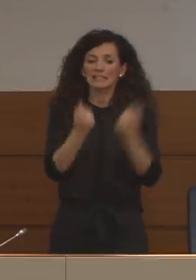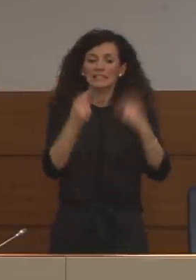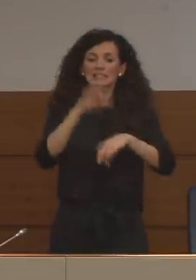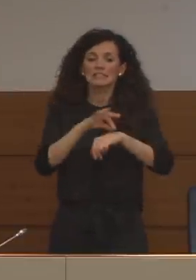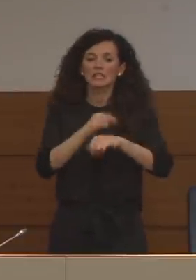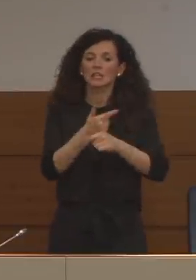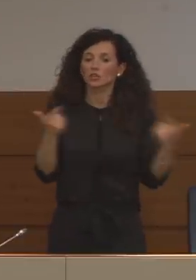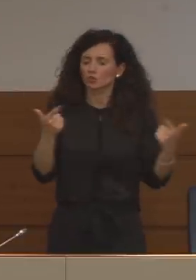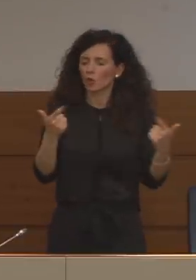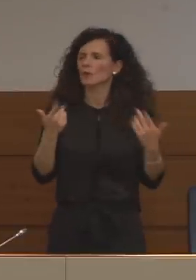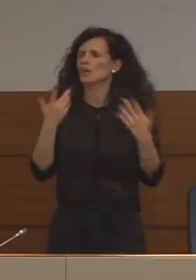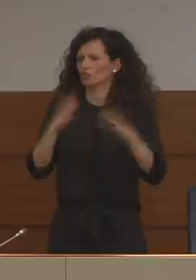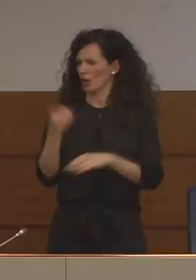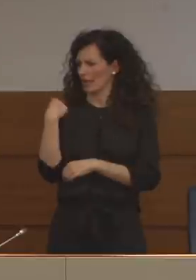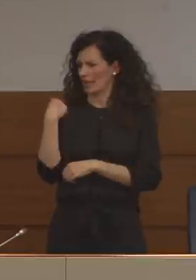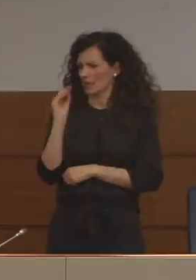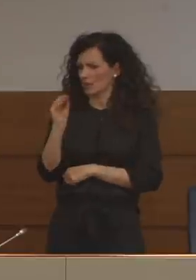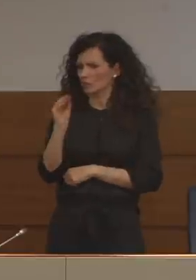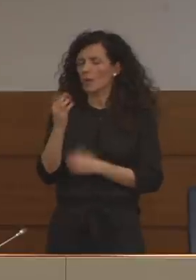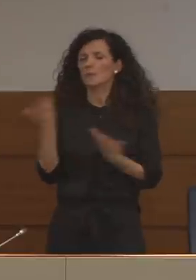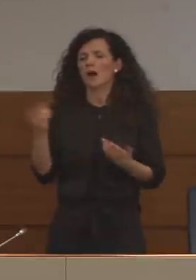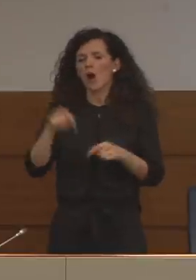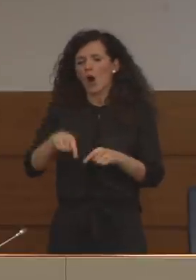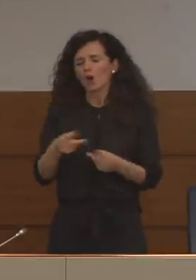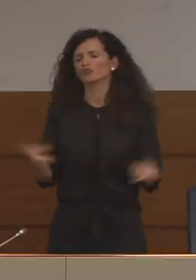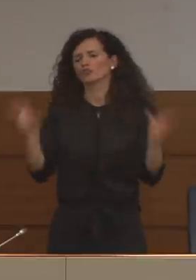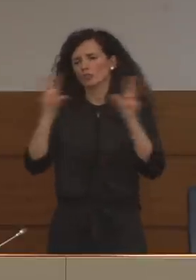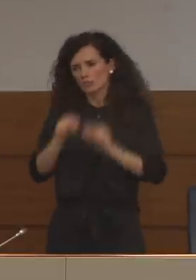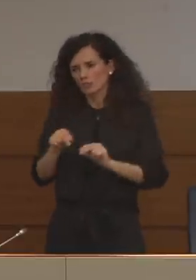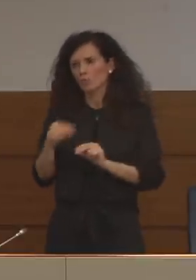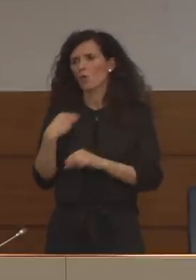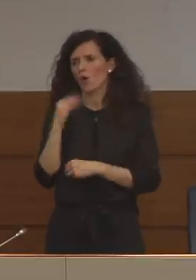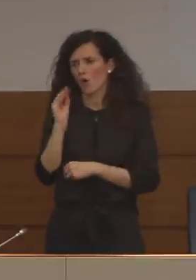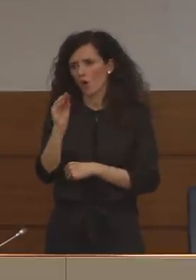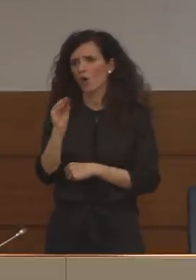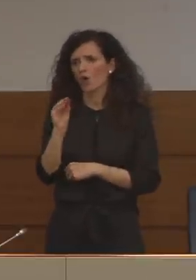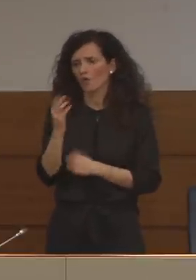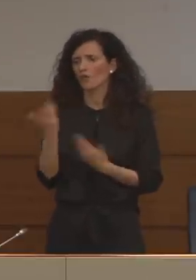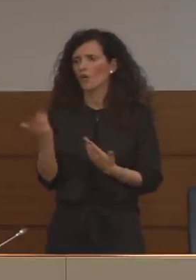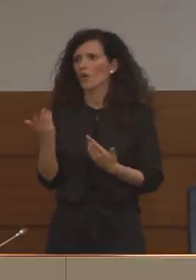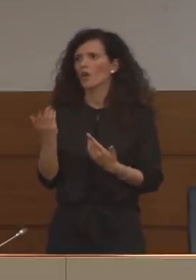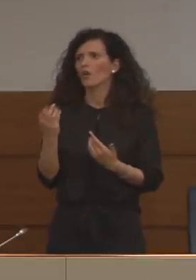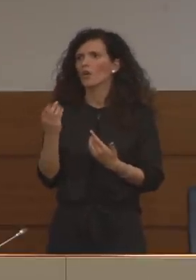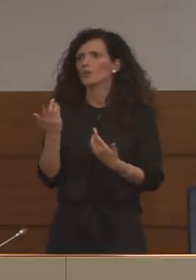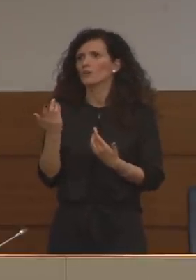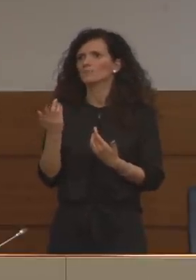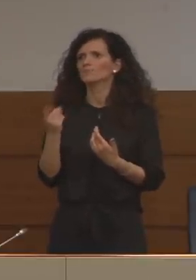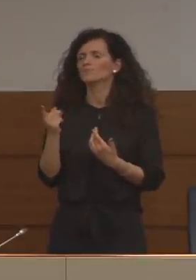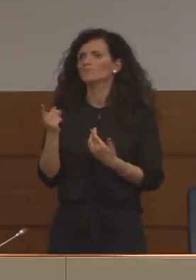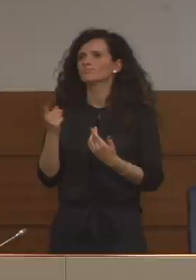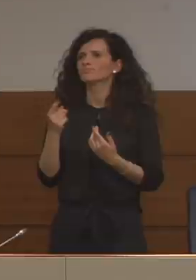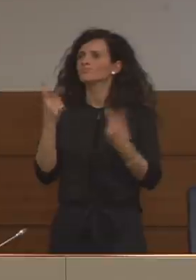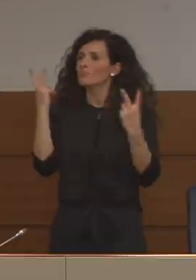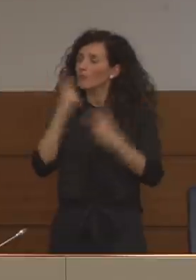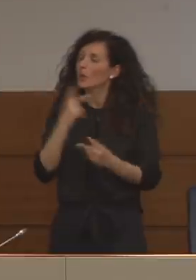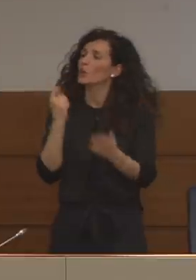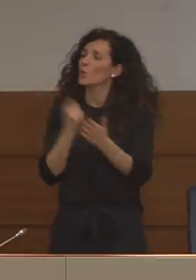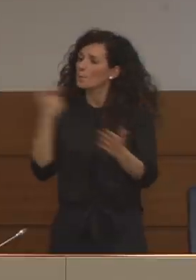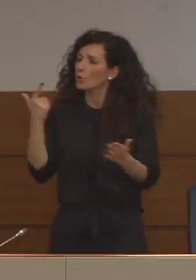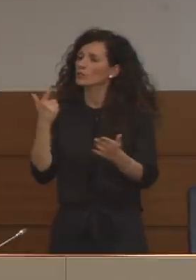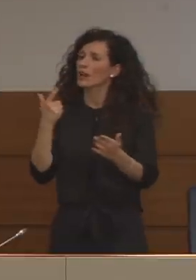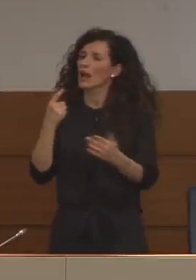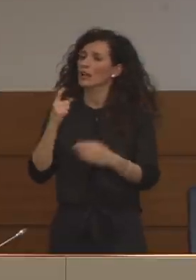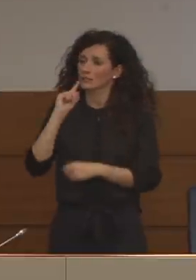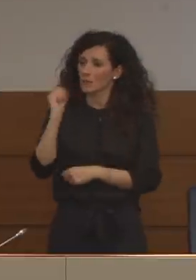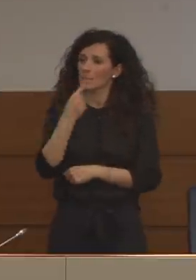però oggi ci ritorna ancora perché ritiene importante a questo punto per arginare